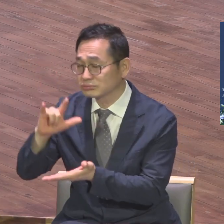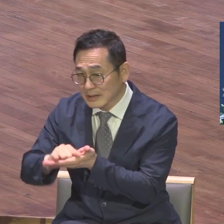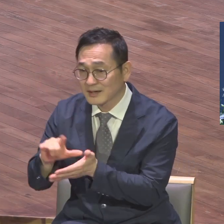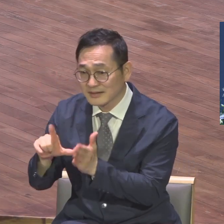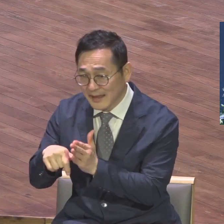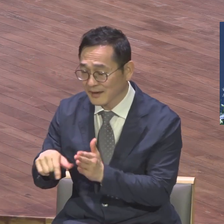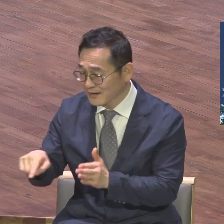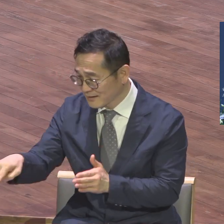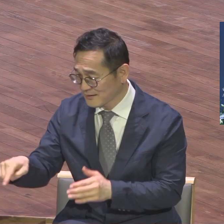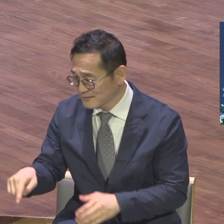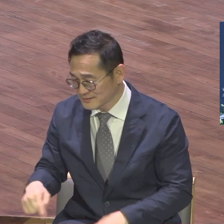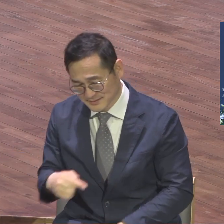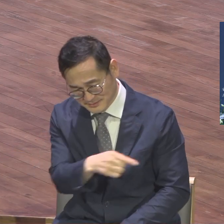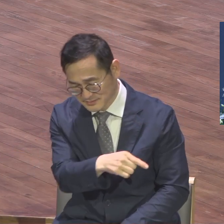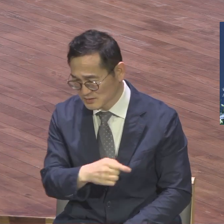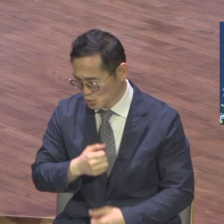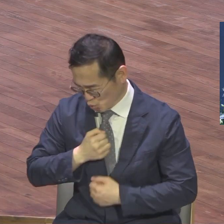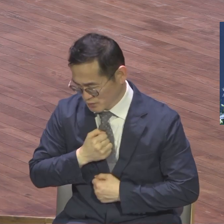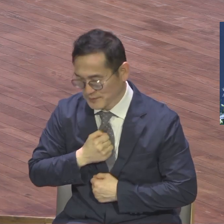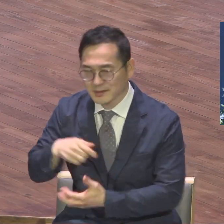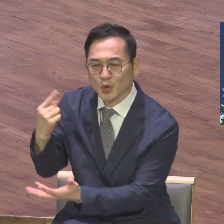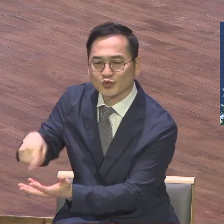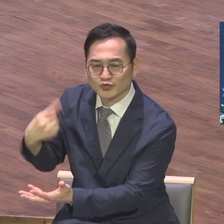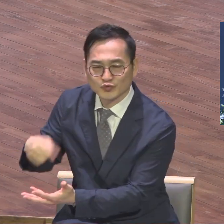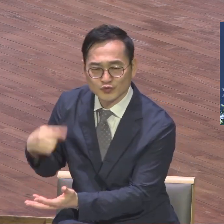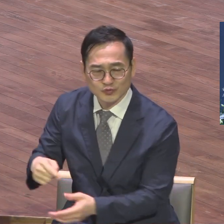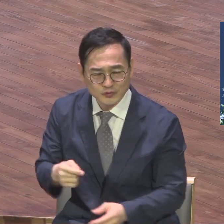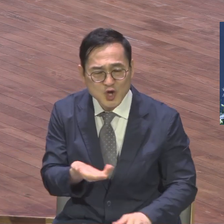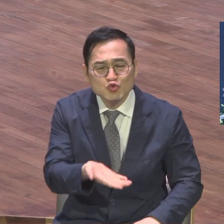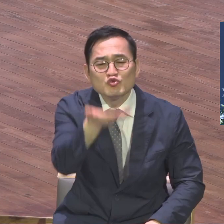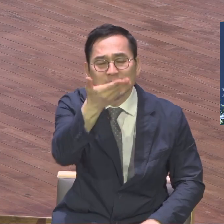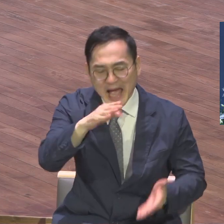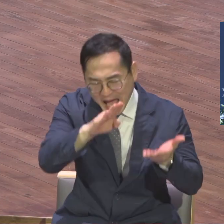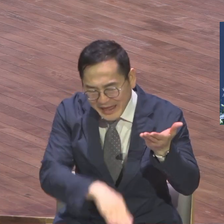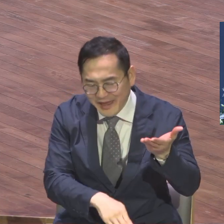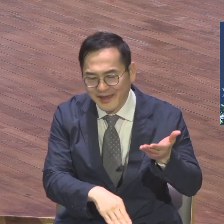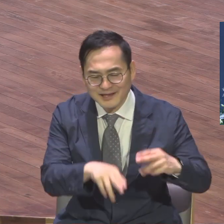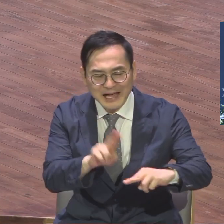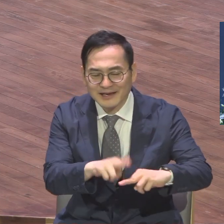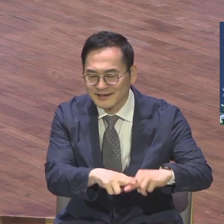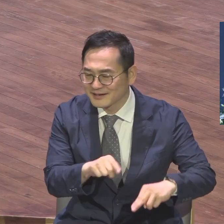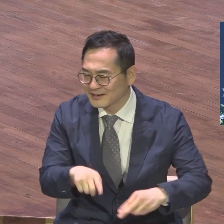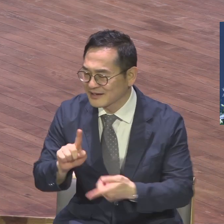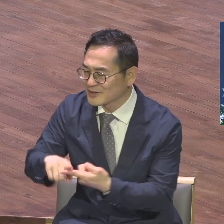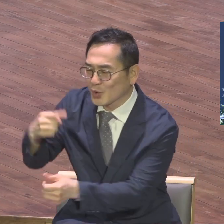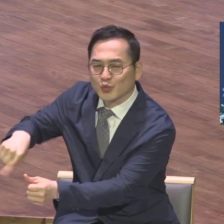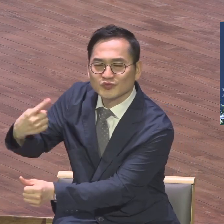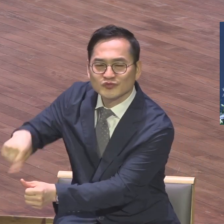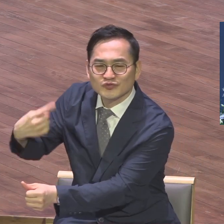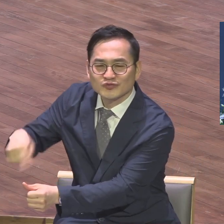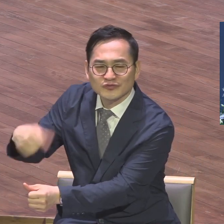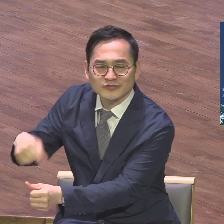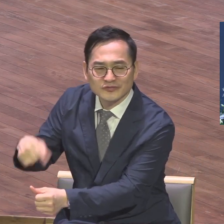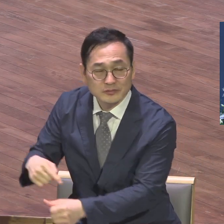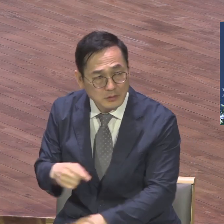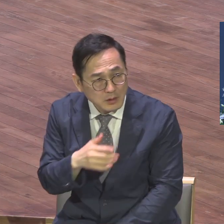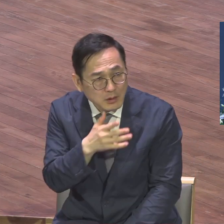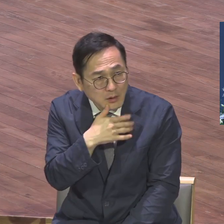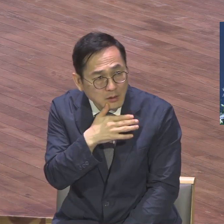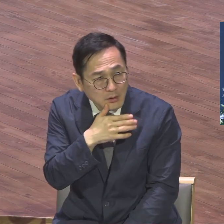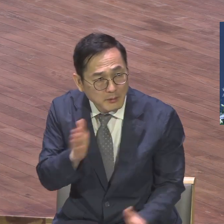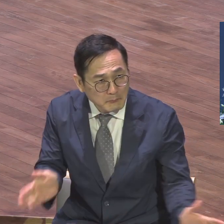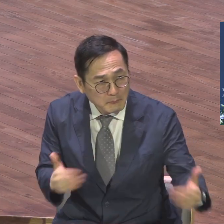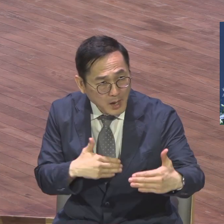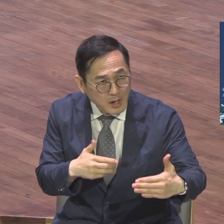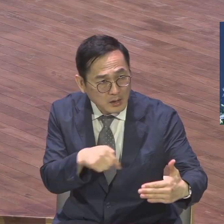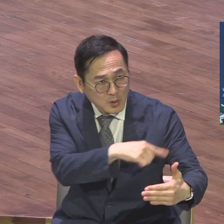선교사들, 신참 선교사들의 교육할 때 윗자리 아랫자리 구분하는 교육을 시켰다라고 하는